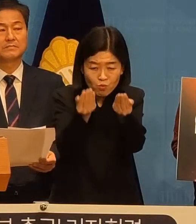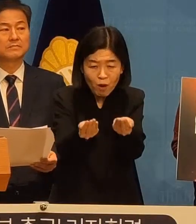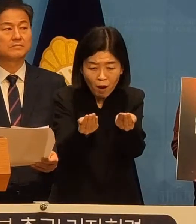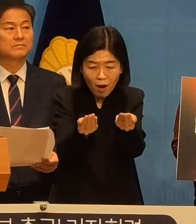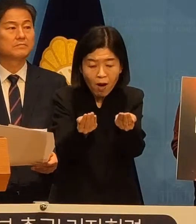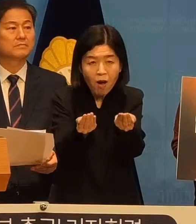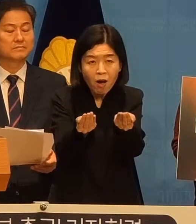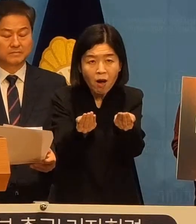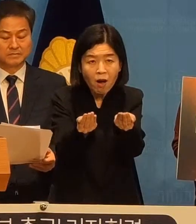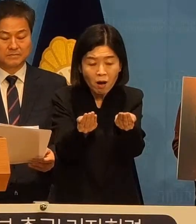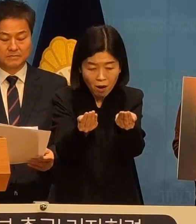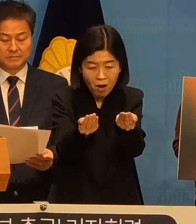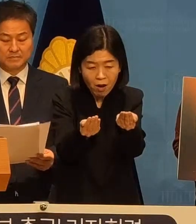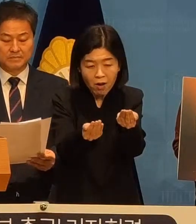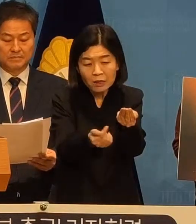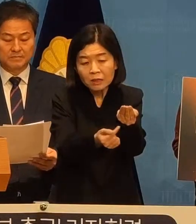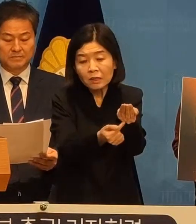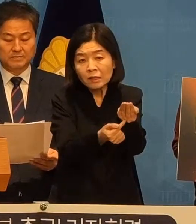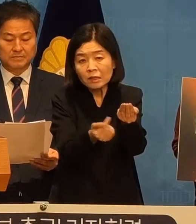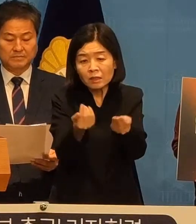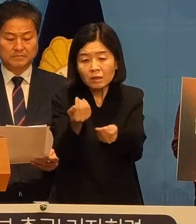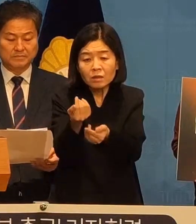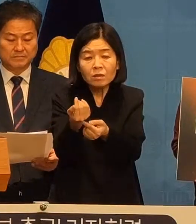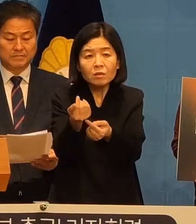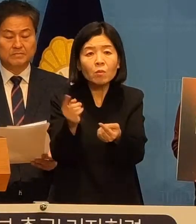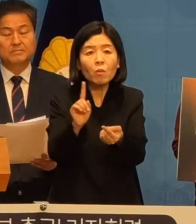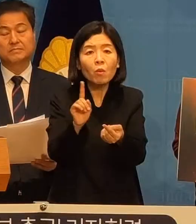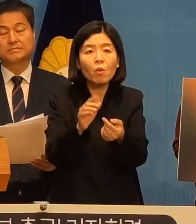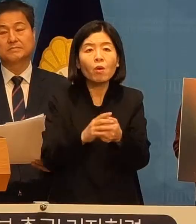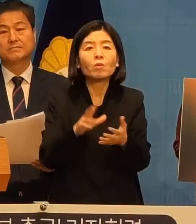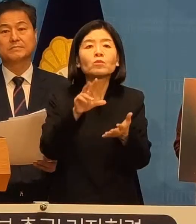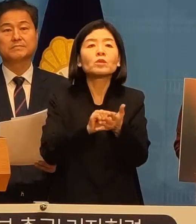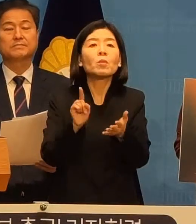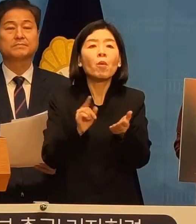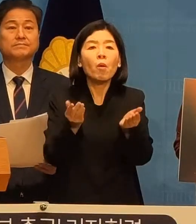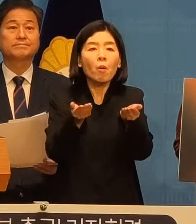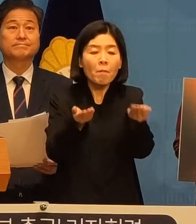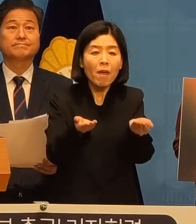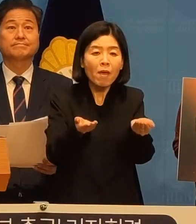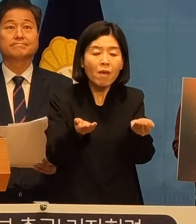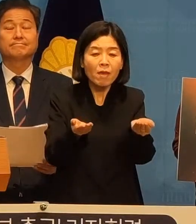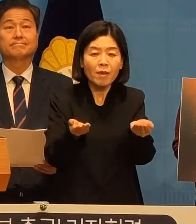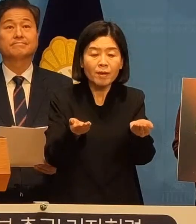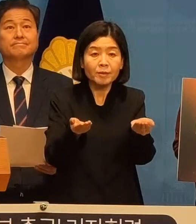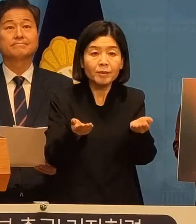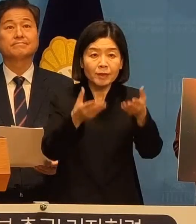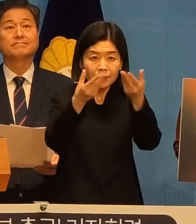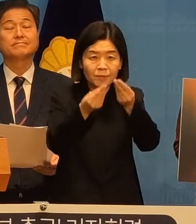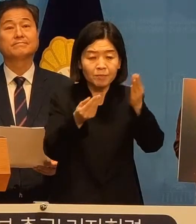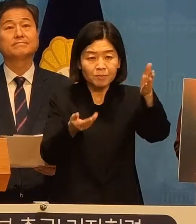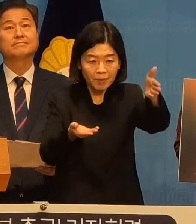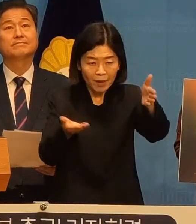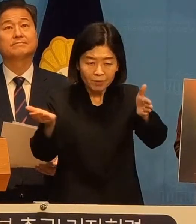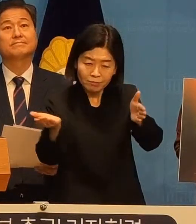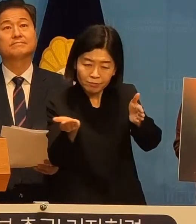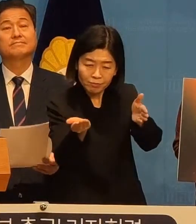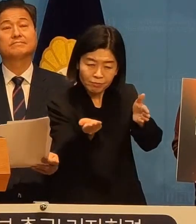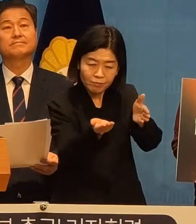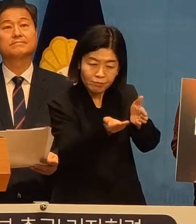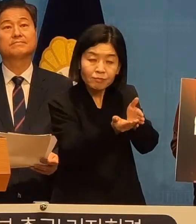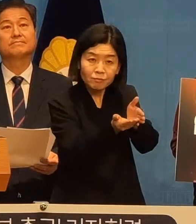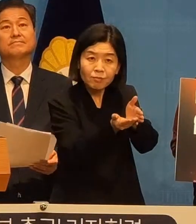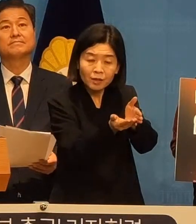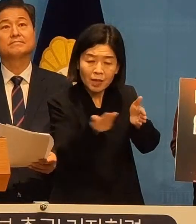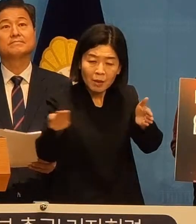있어가지고 이 쌍동선의 문제는 접안을 할 때 배를 그 선착장에 갖다 댈